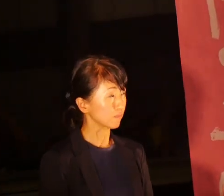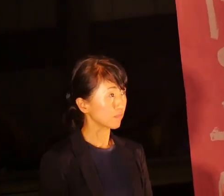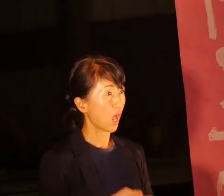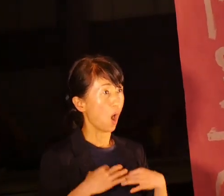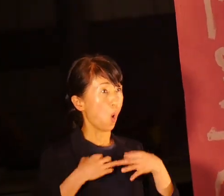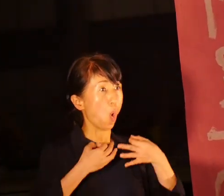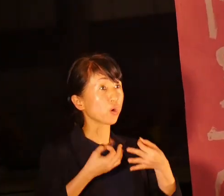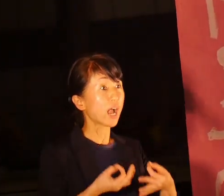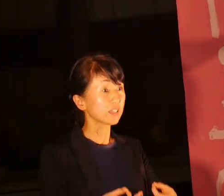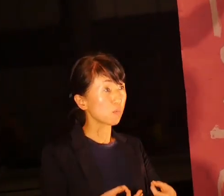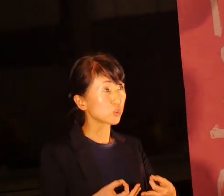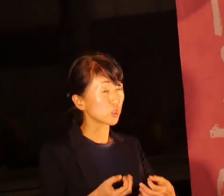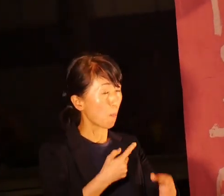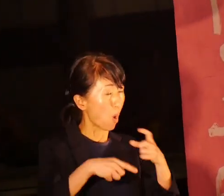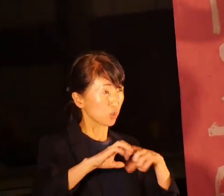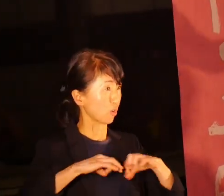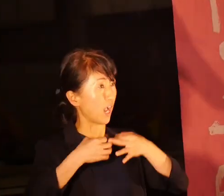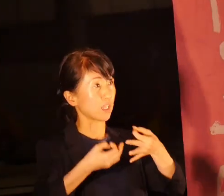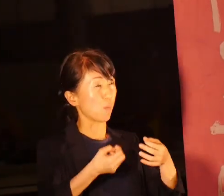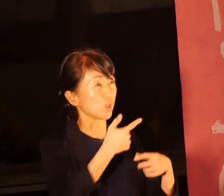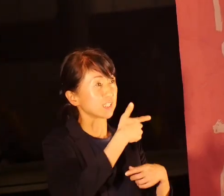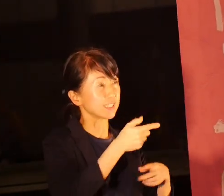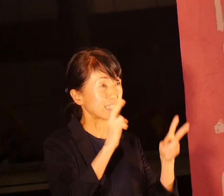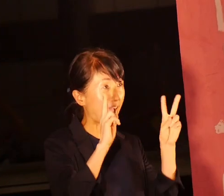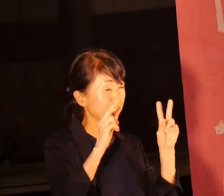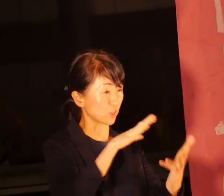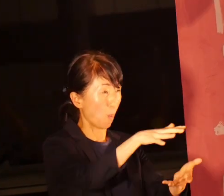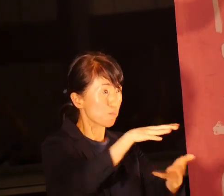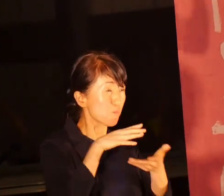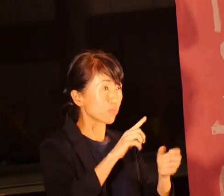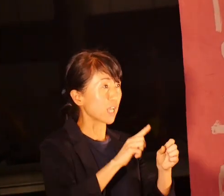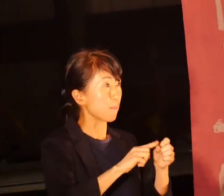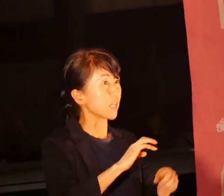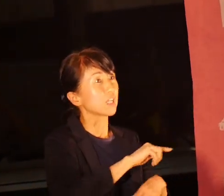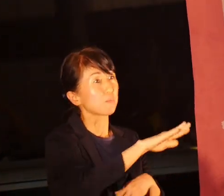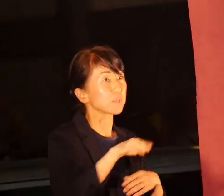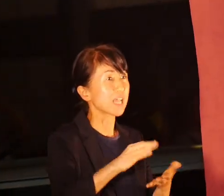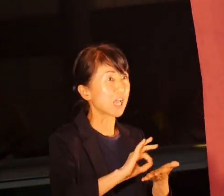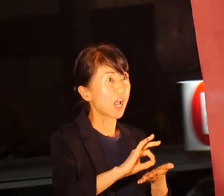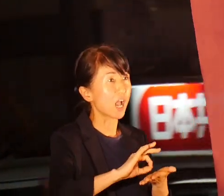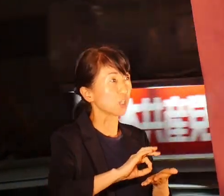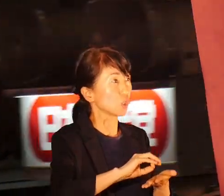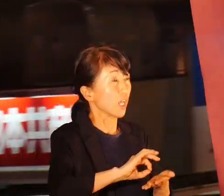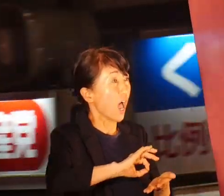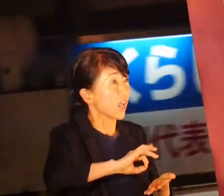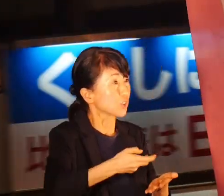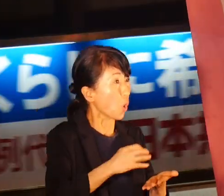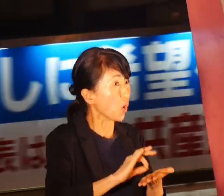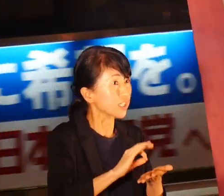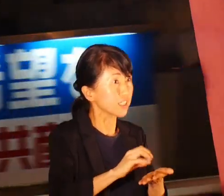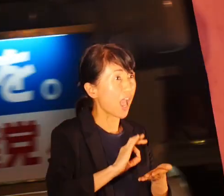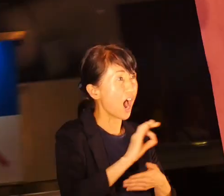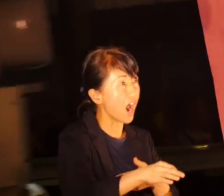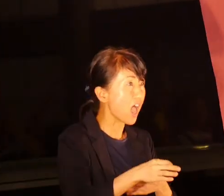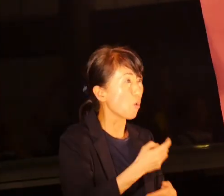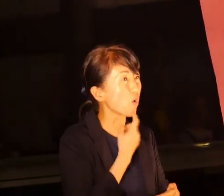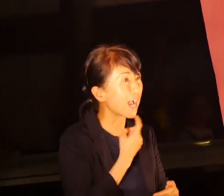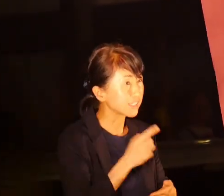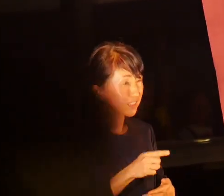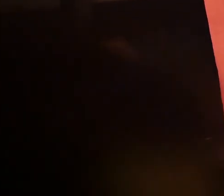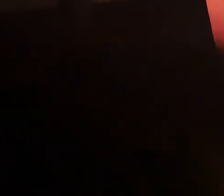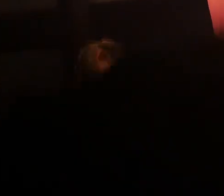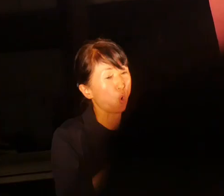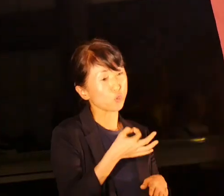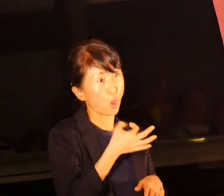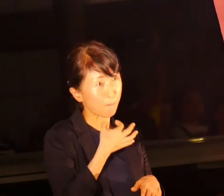金持ちをもっと金持ちに、大企業をもっと儲けさせるためにどうしてみんなが消費税払うんですか。今日のパンを買う